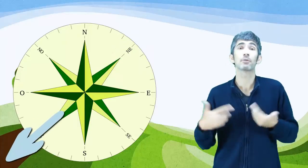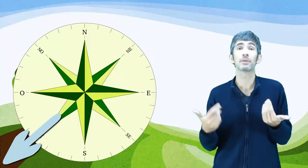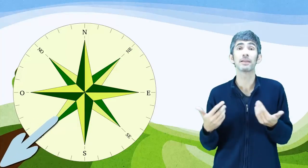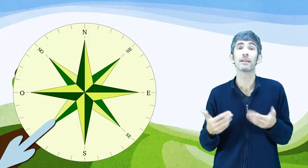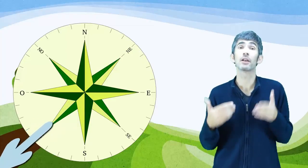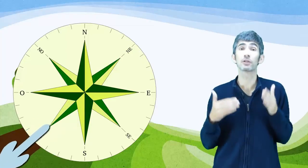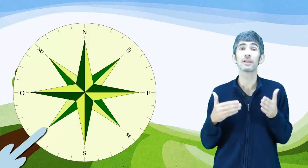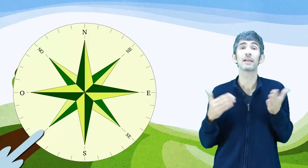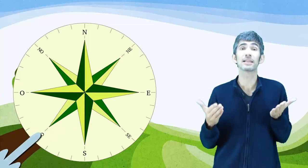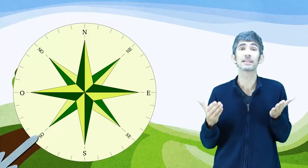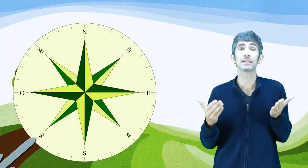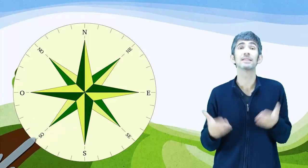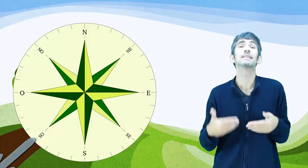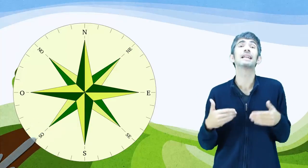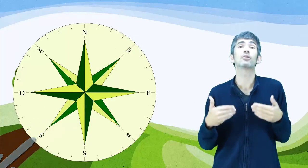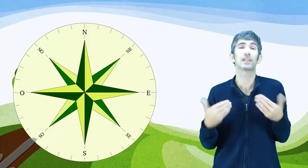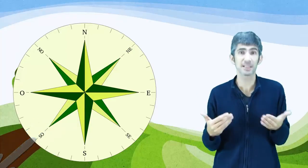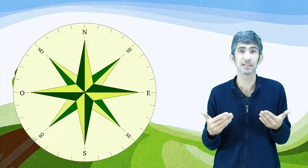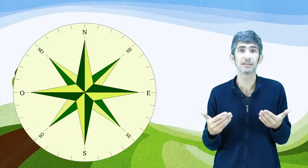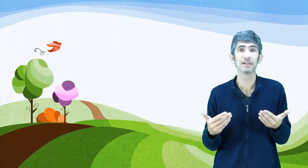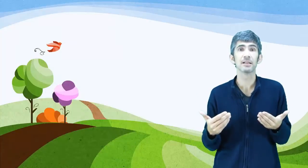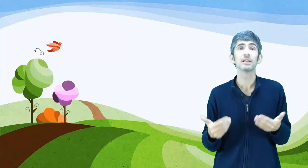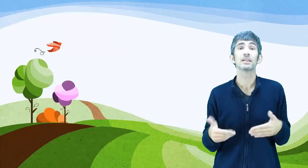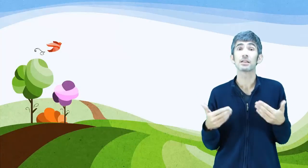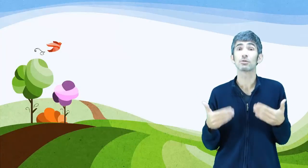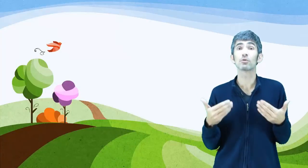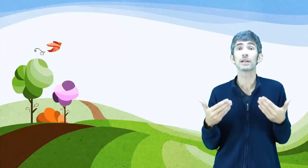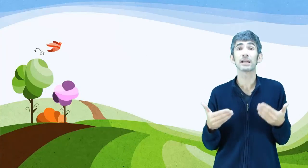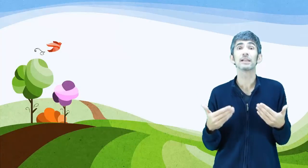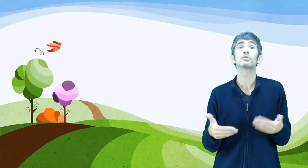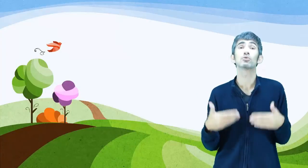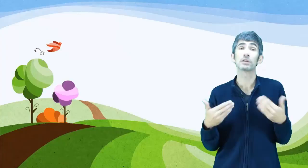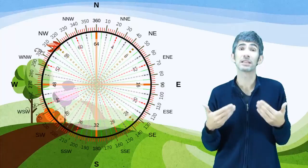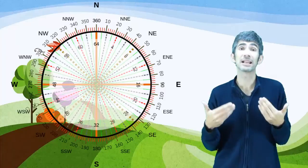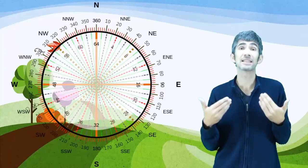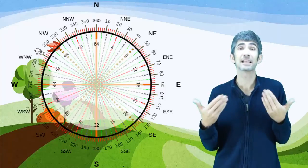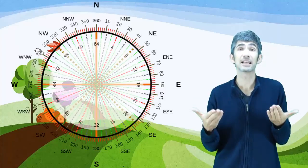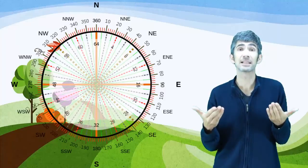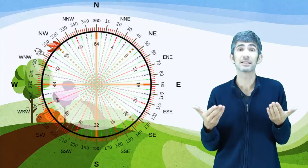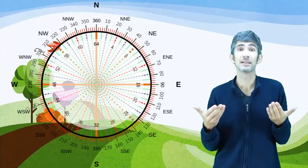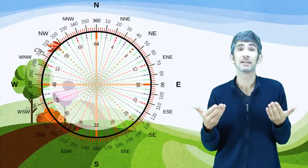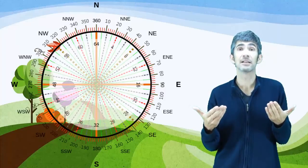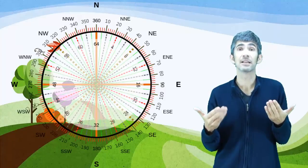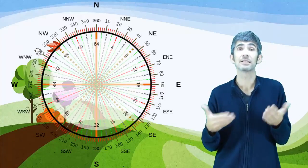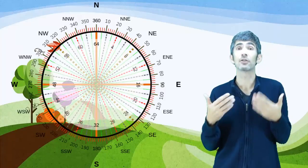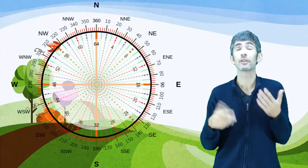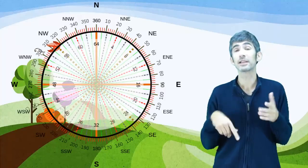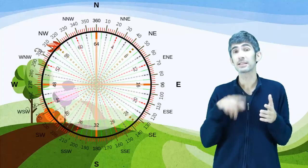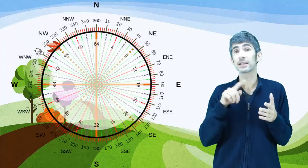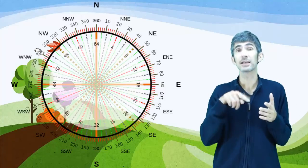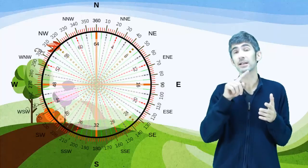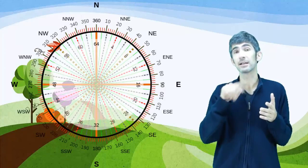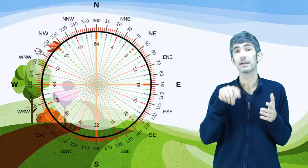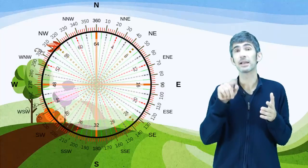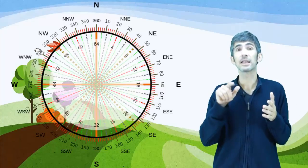proviene del norte y del este del noreste se suele usar sus siglas en inglés las del nordés serían n